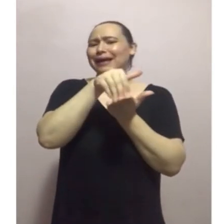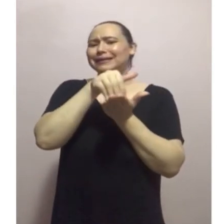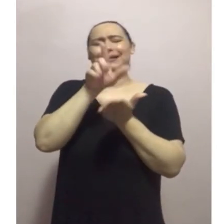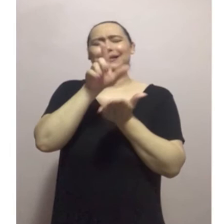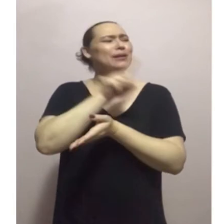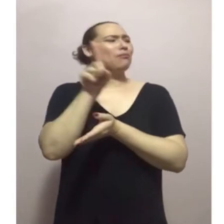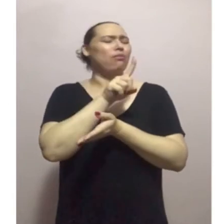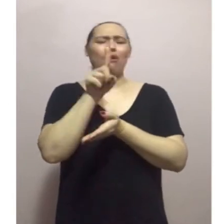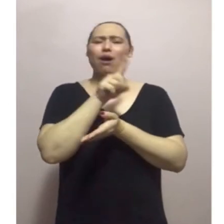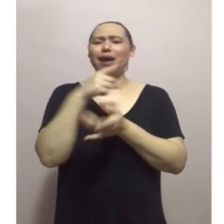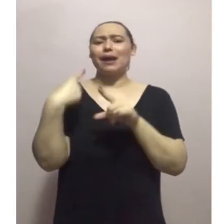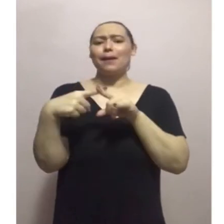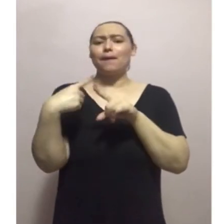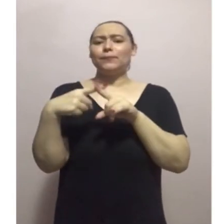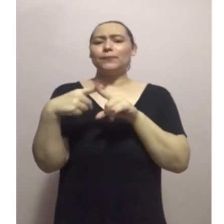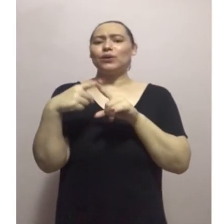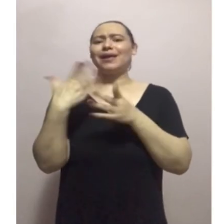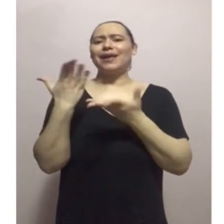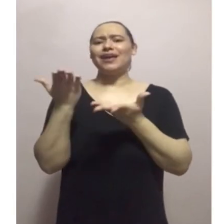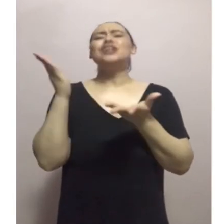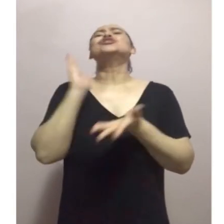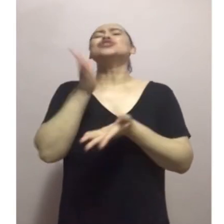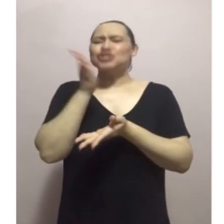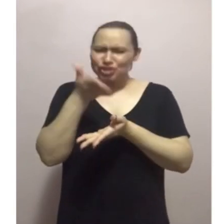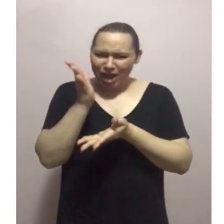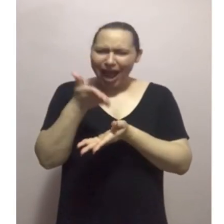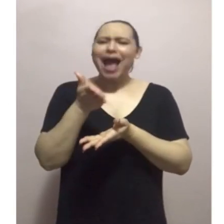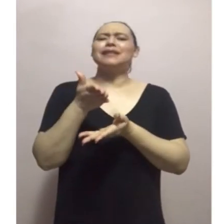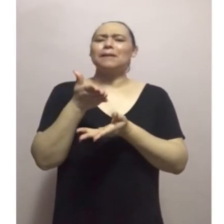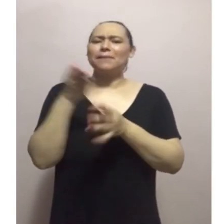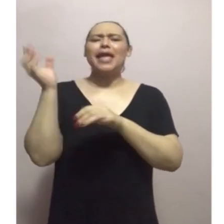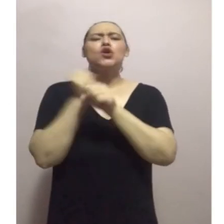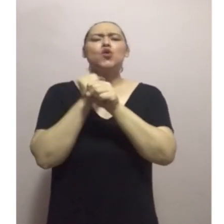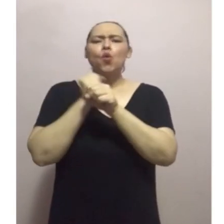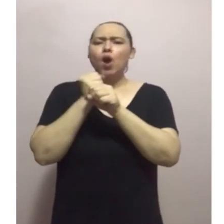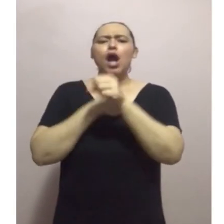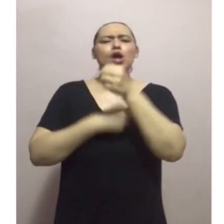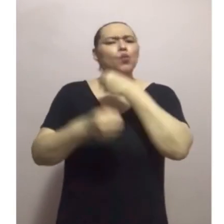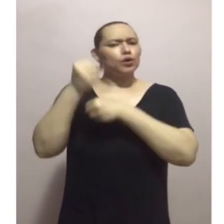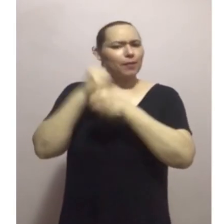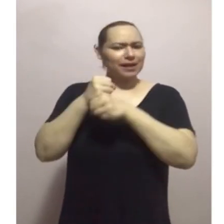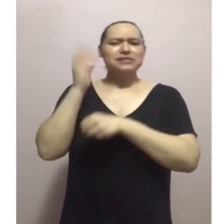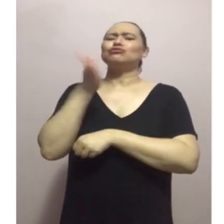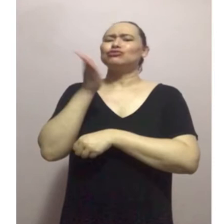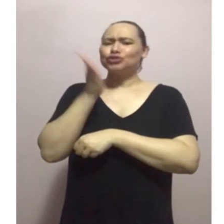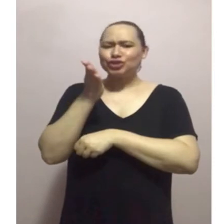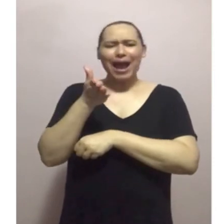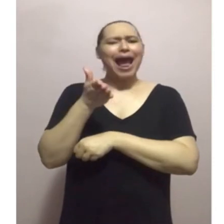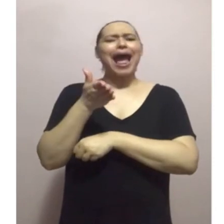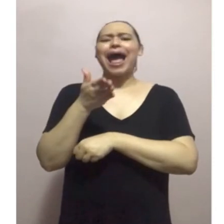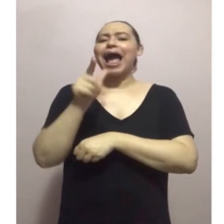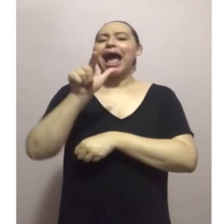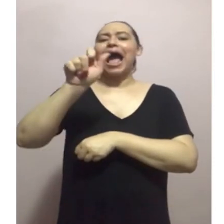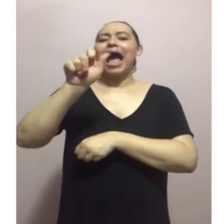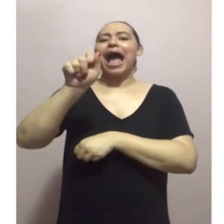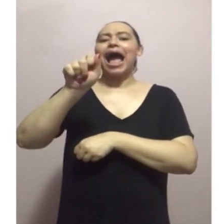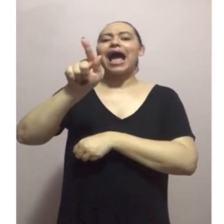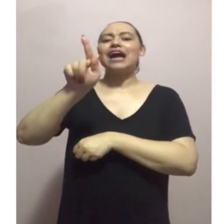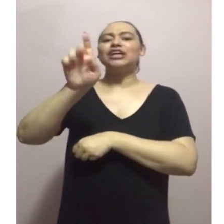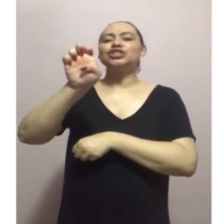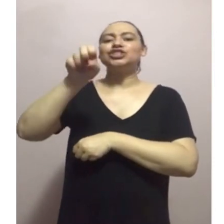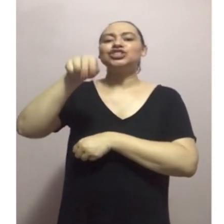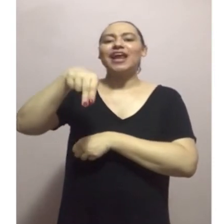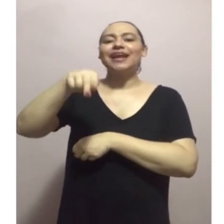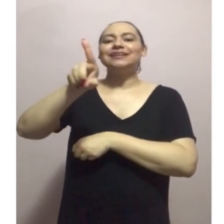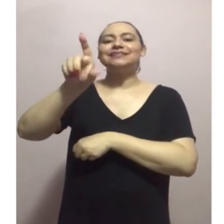tinham contratos, a gente também estava com uma programação já toda startada em vários teatros em Minas. O Teatro Movimento, ele